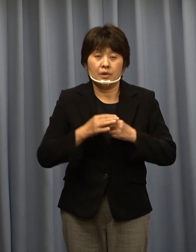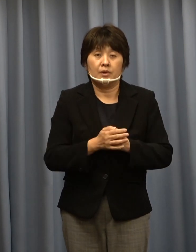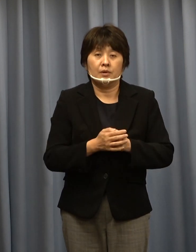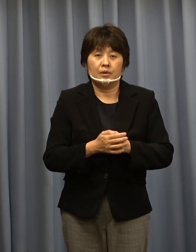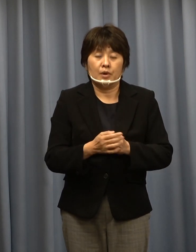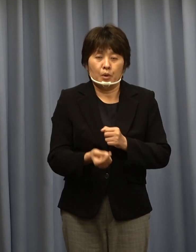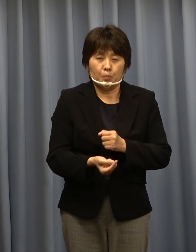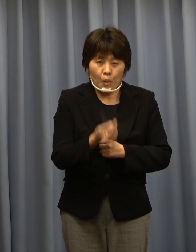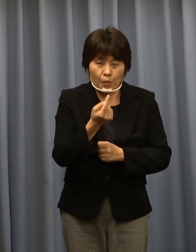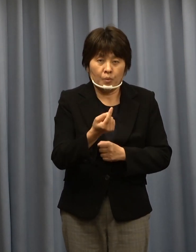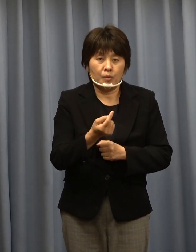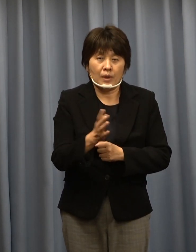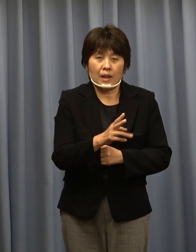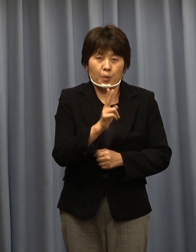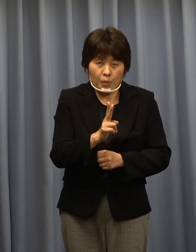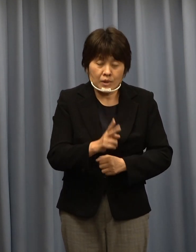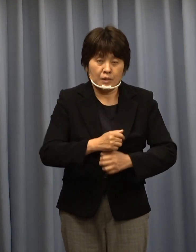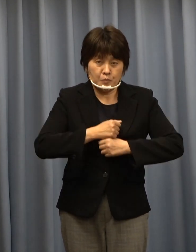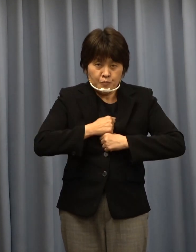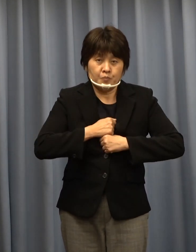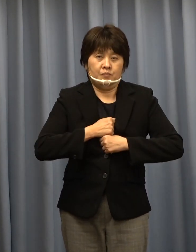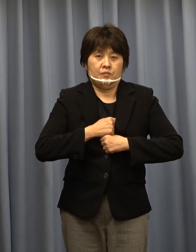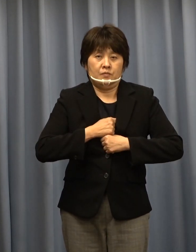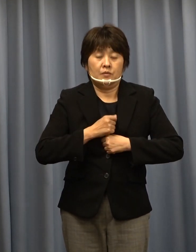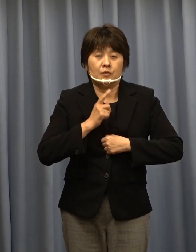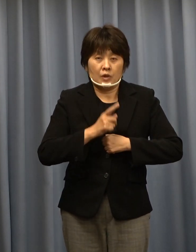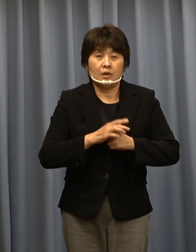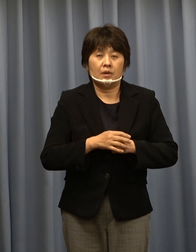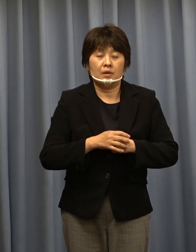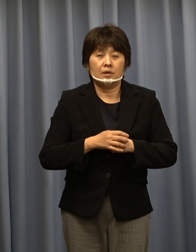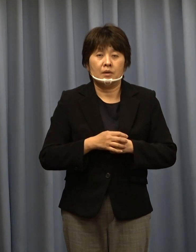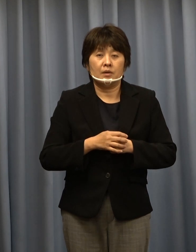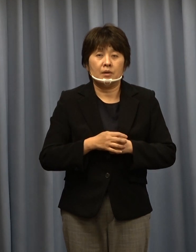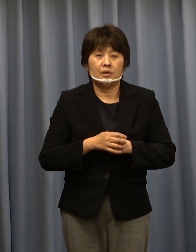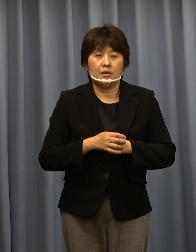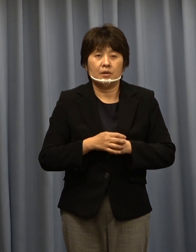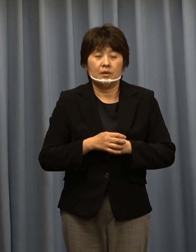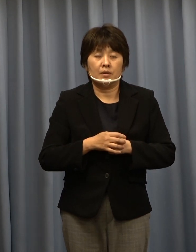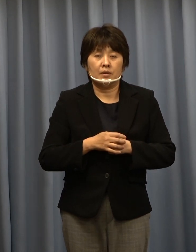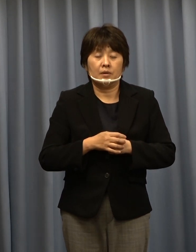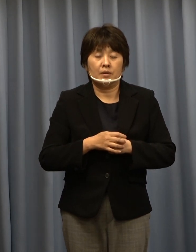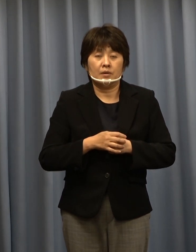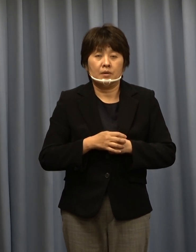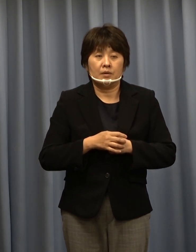をしないようにということで、いろいろな点で、